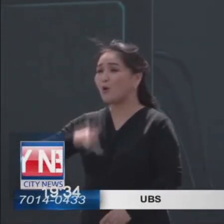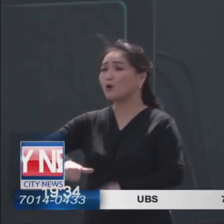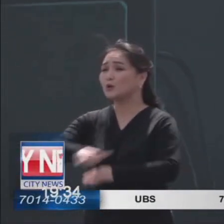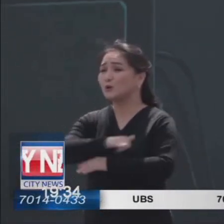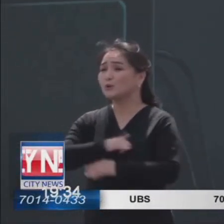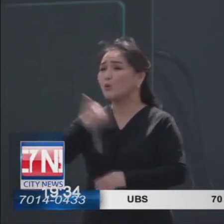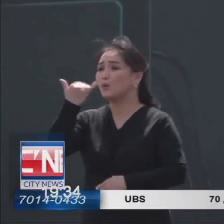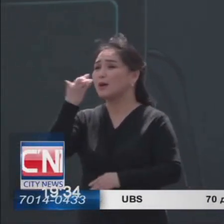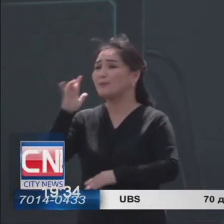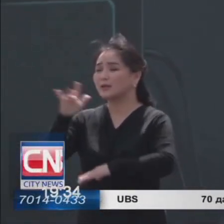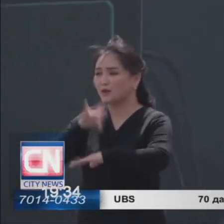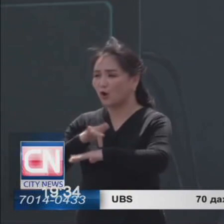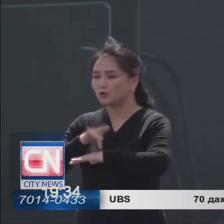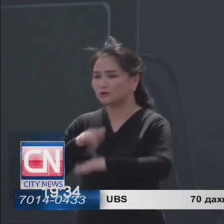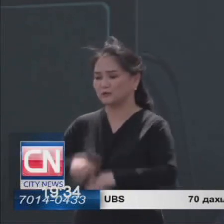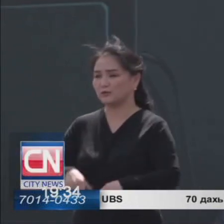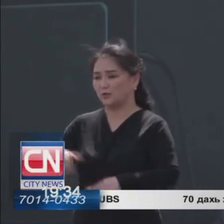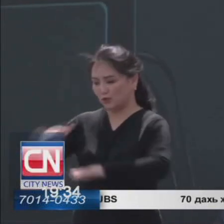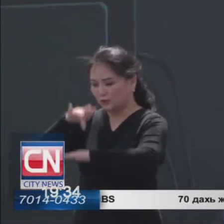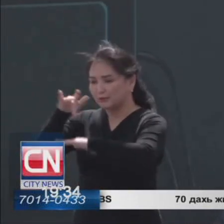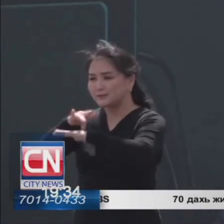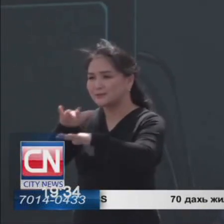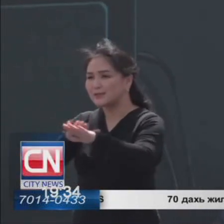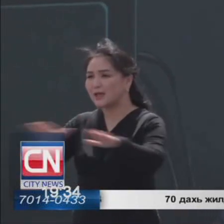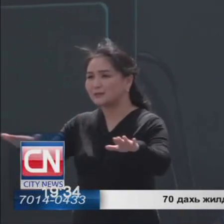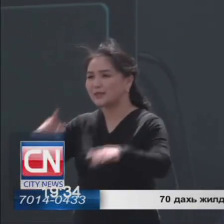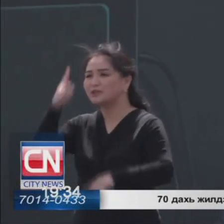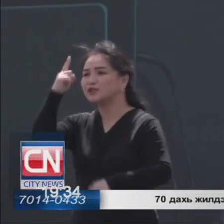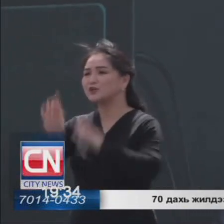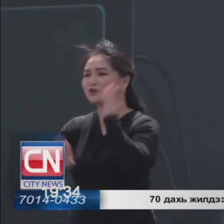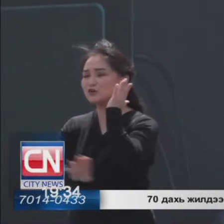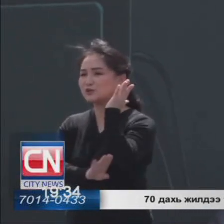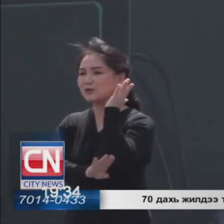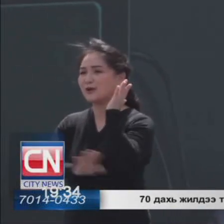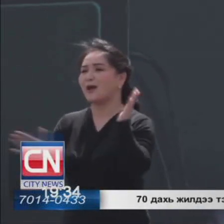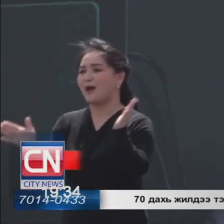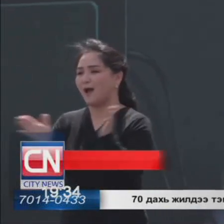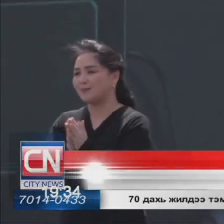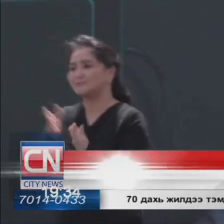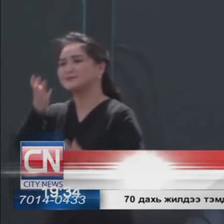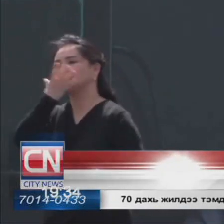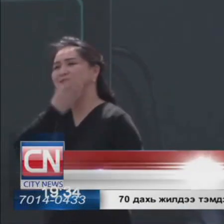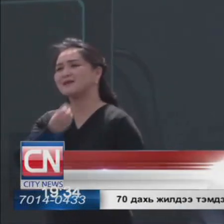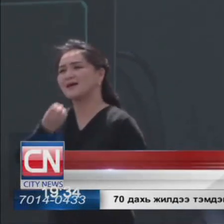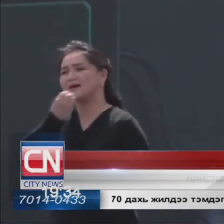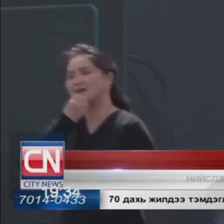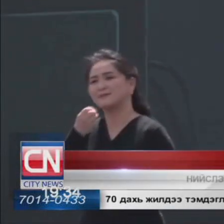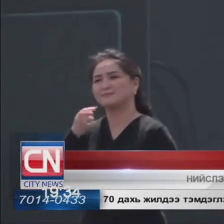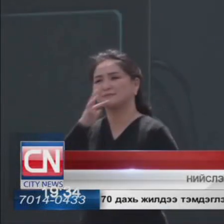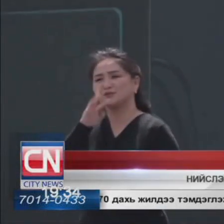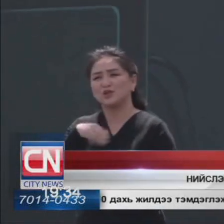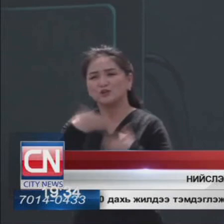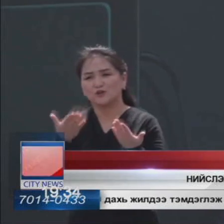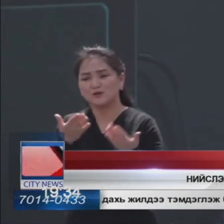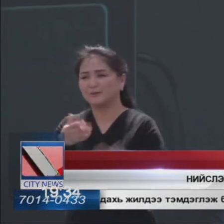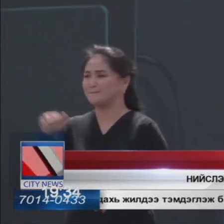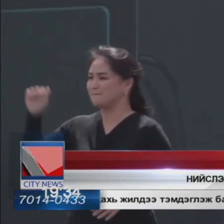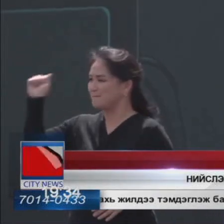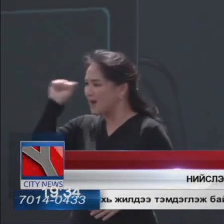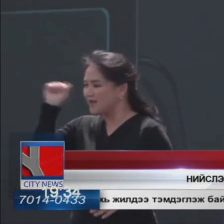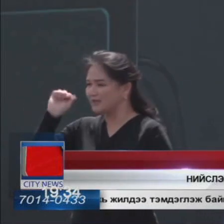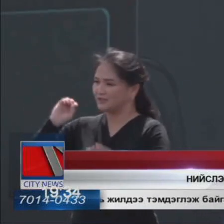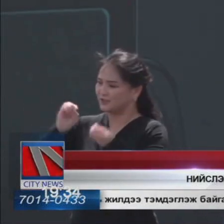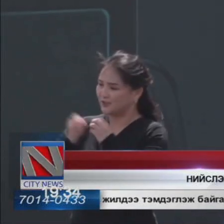Монгол Улсын нийслэл Улаанбаатар хотынхоо төв талбайд бид нэгэн өдрийг хамтдаа хуваалцаж, нэгэн баярыг